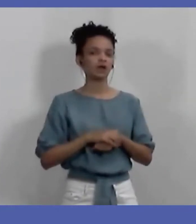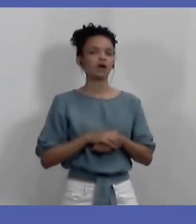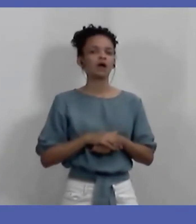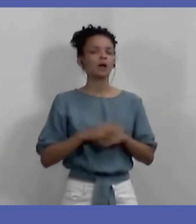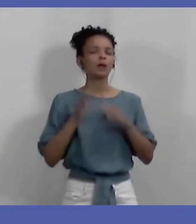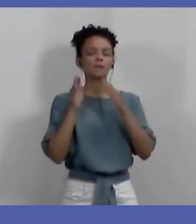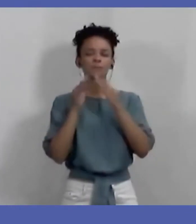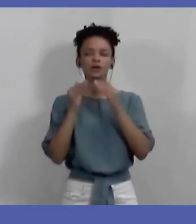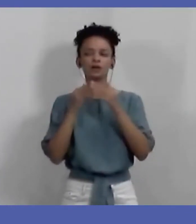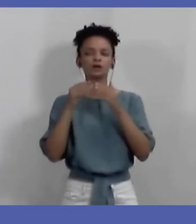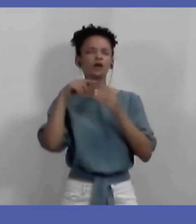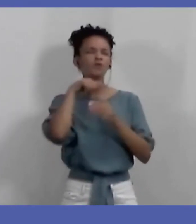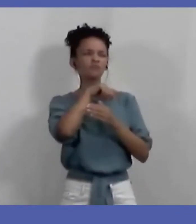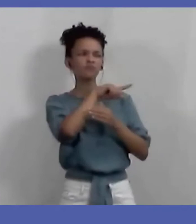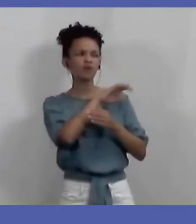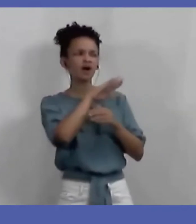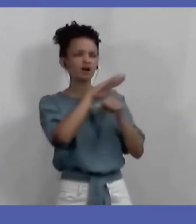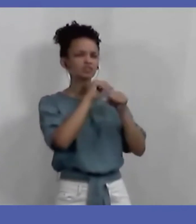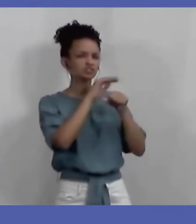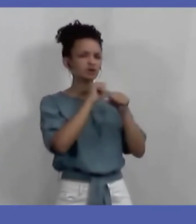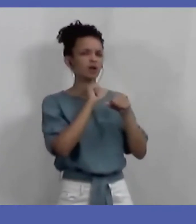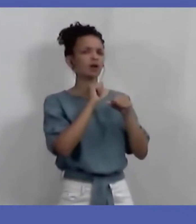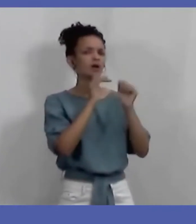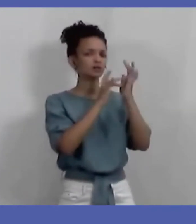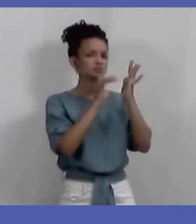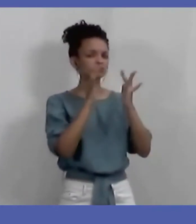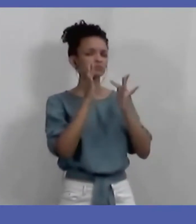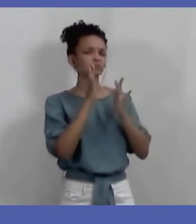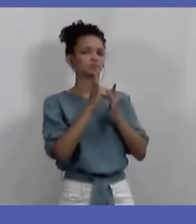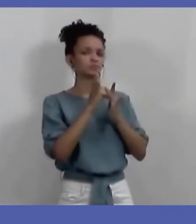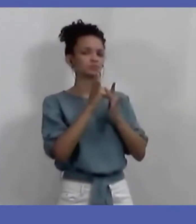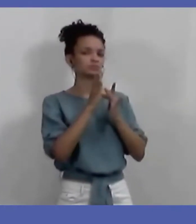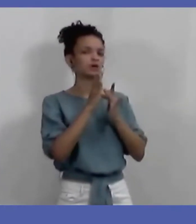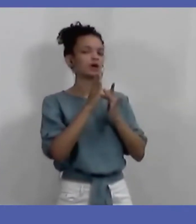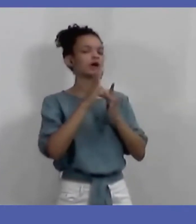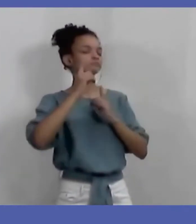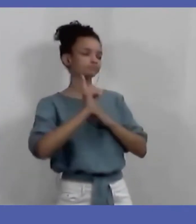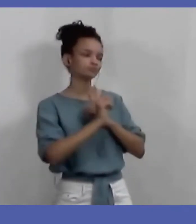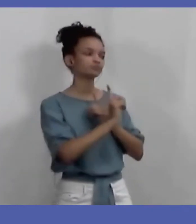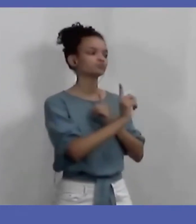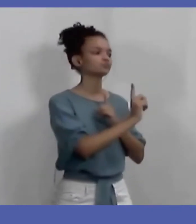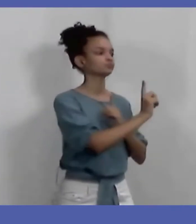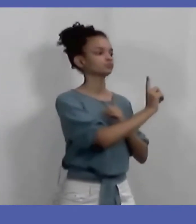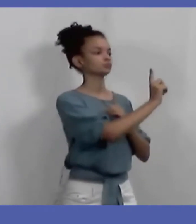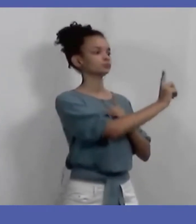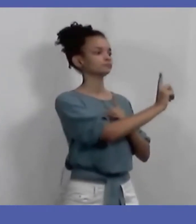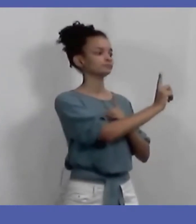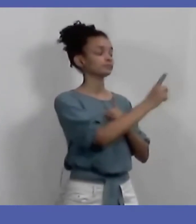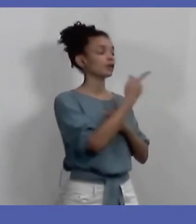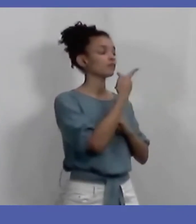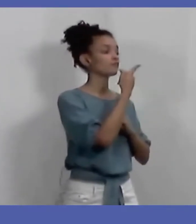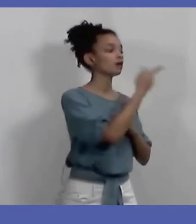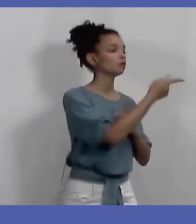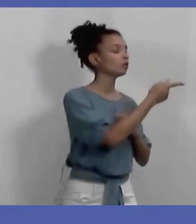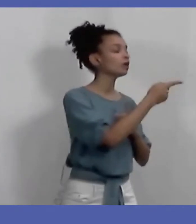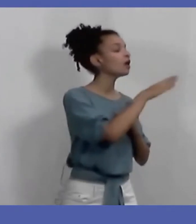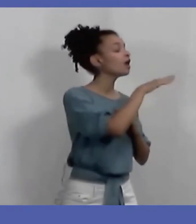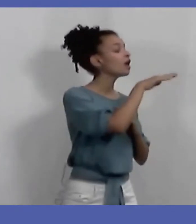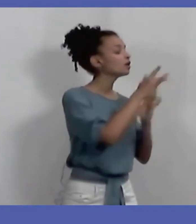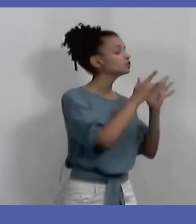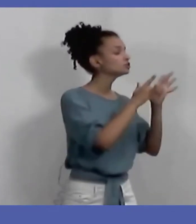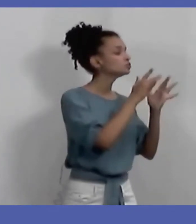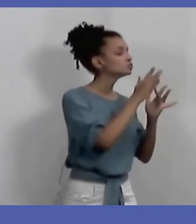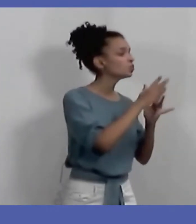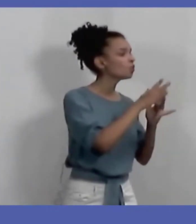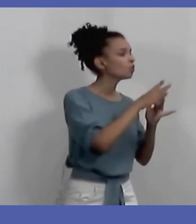irmãs estão lá fora, à tua procura. Então, olha só a resposta do Senhor. Não porque ele não gostava da